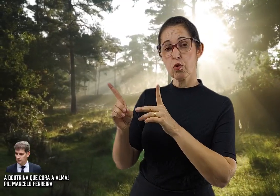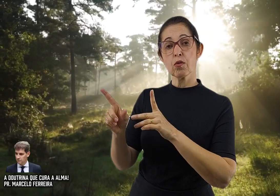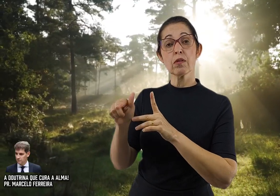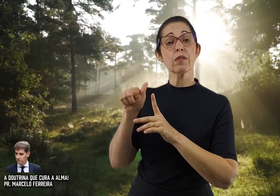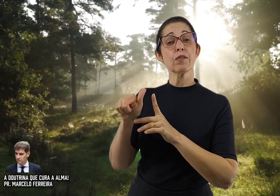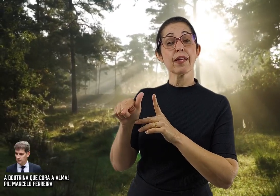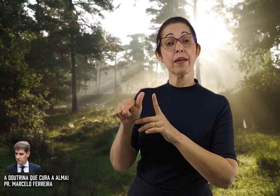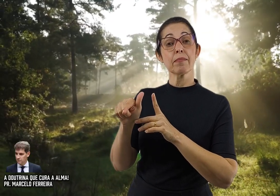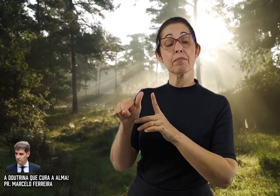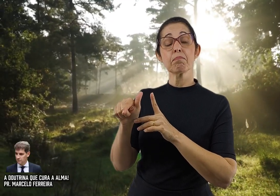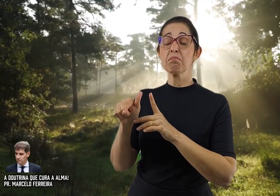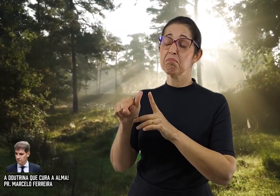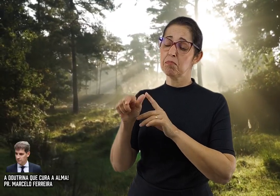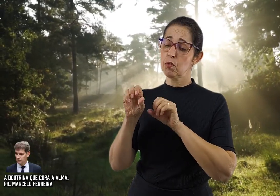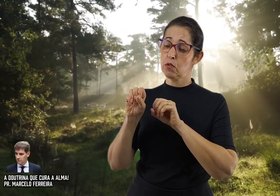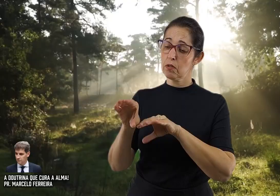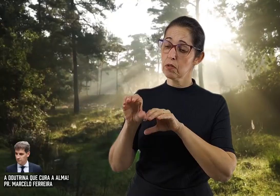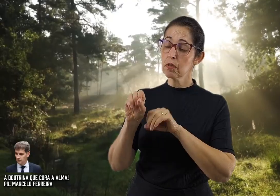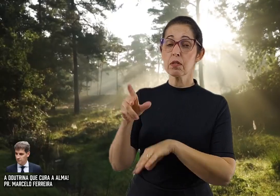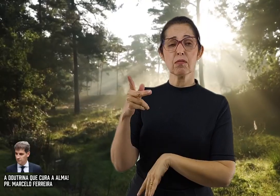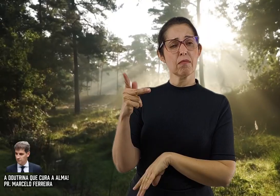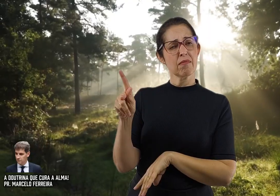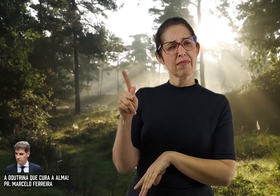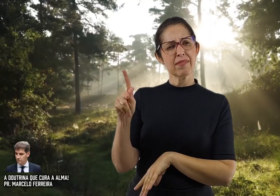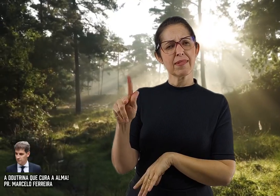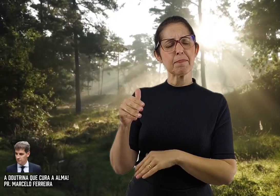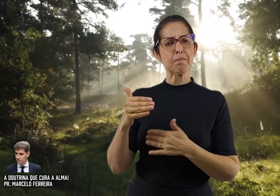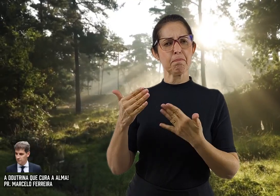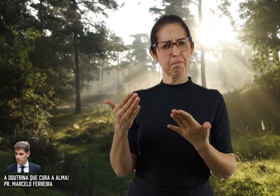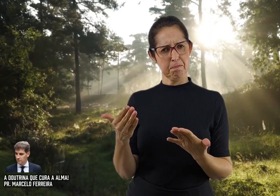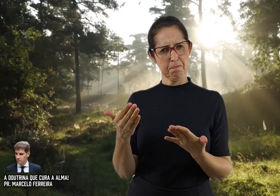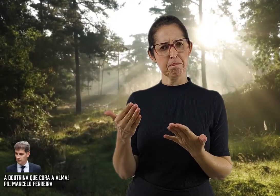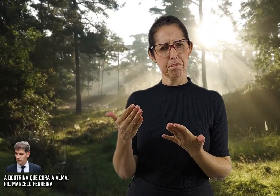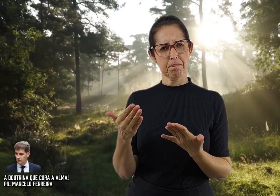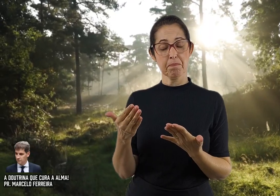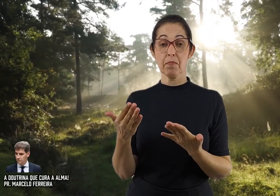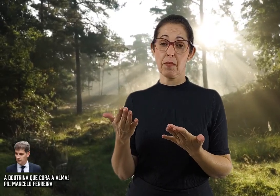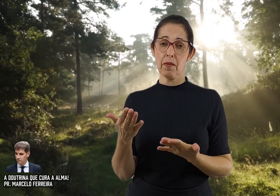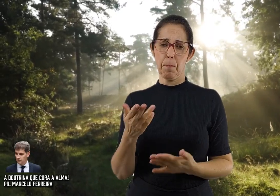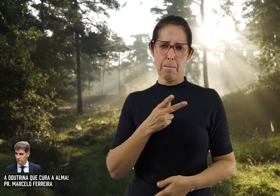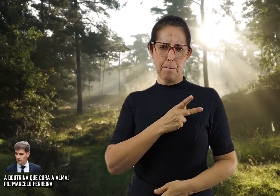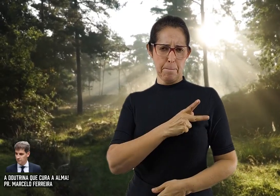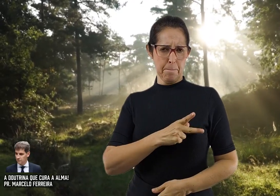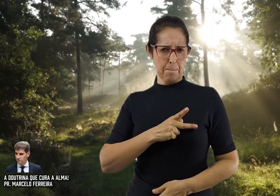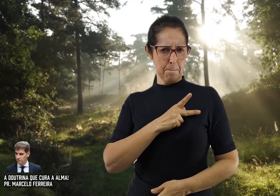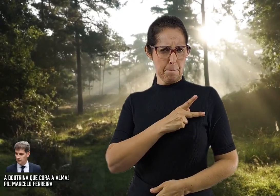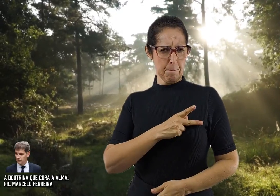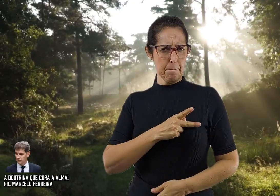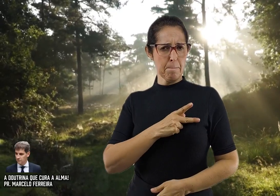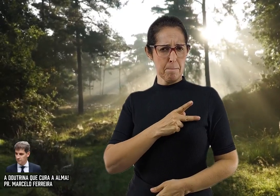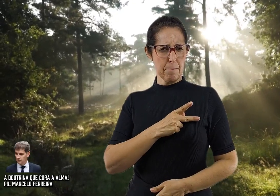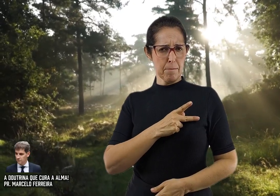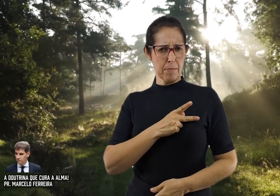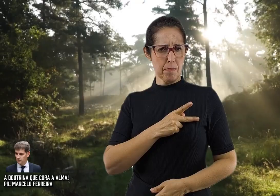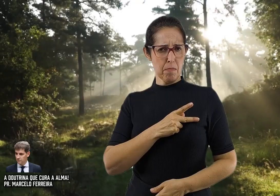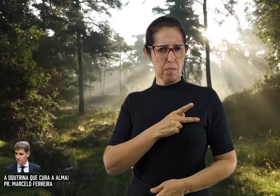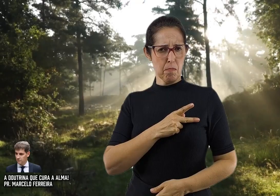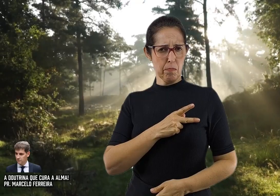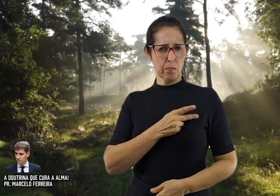ensinos do Senhor Jesus. O que chama a atenção nas cartas do apóstolo Paulo é que ele muitas